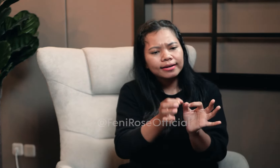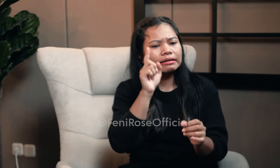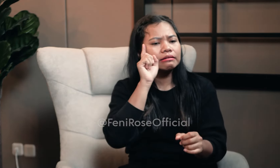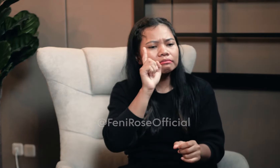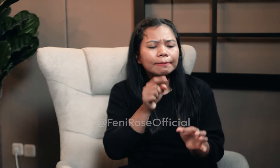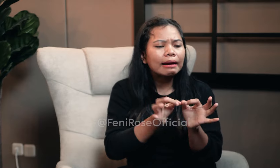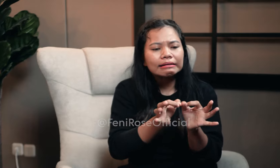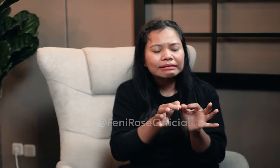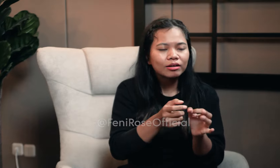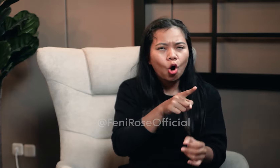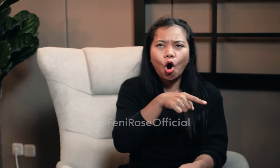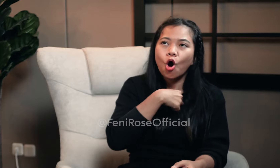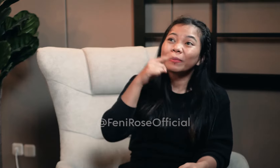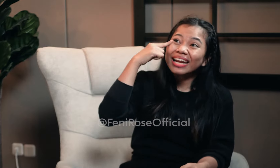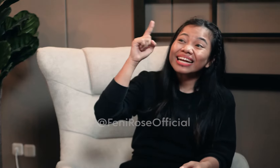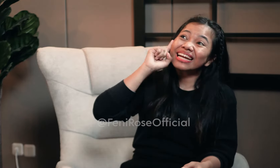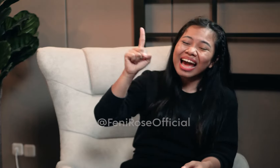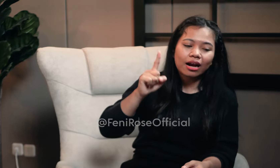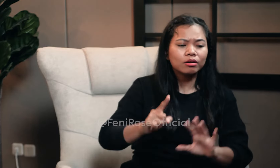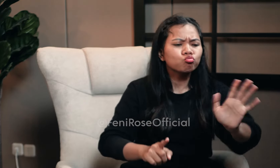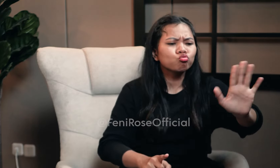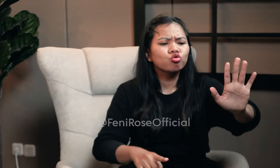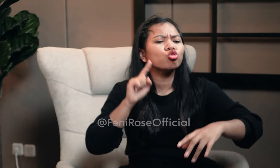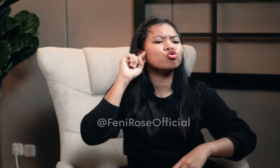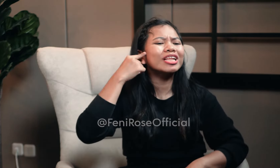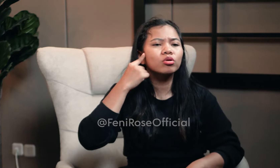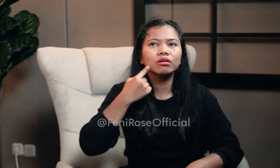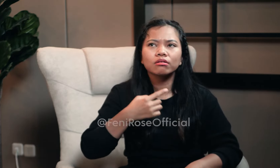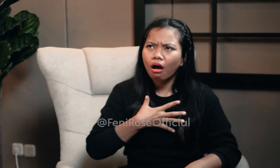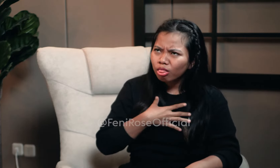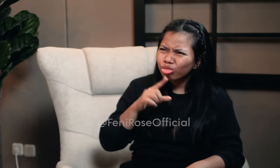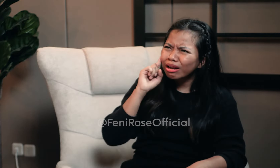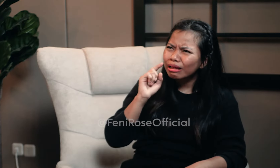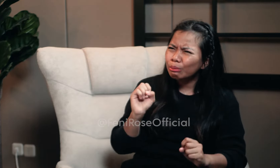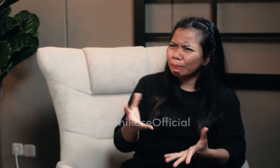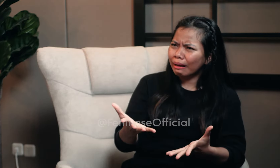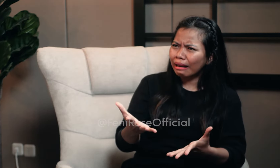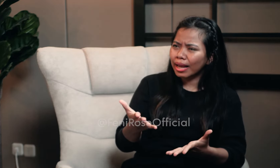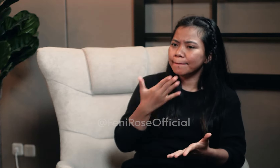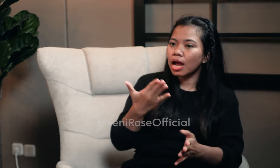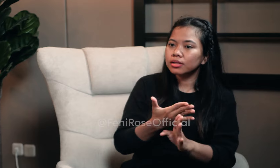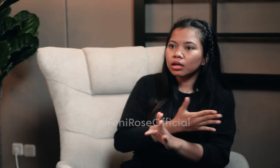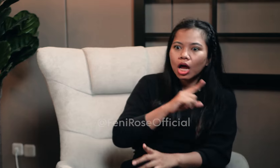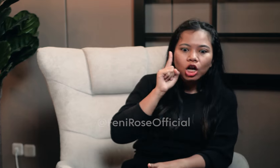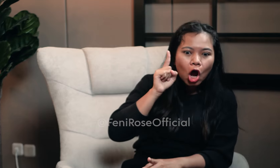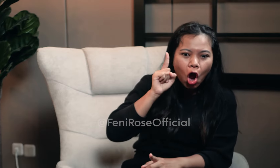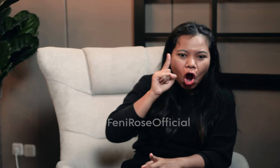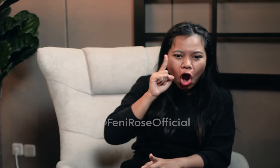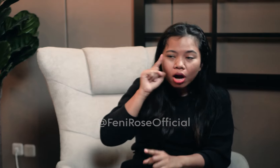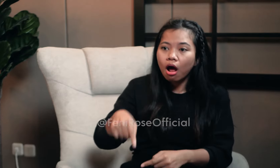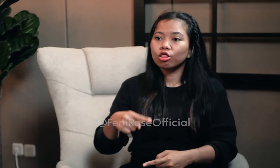minta juru bahasa isyarat bisa enggak untuk debat hari ini tapi permintaan itu Tuli nah mendadak tumben Bi anya kan selama